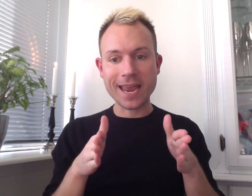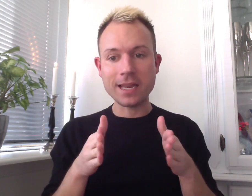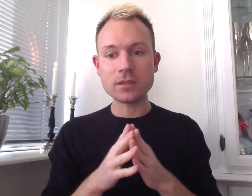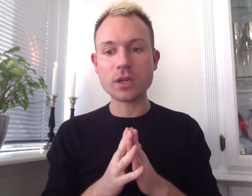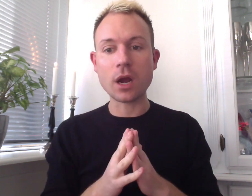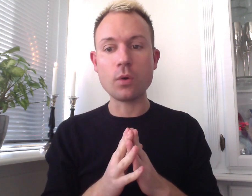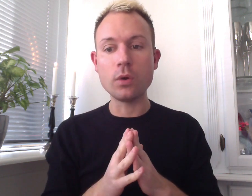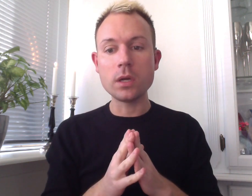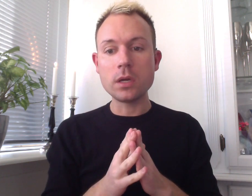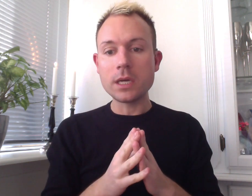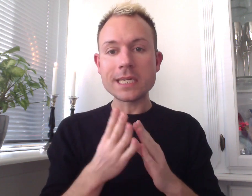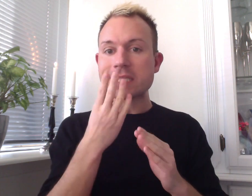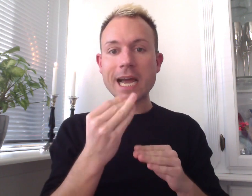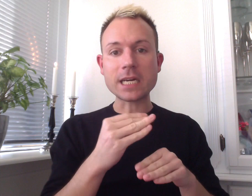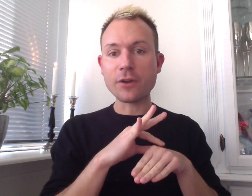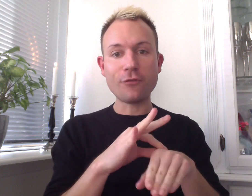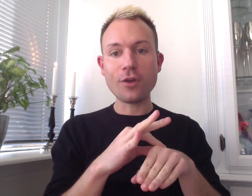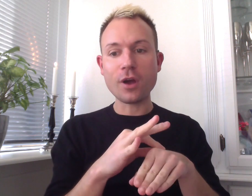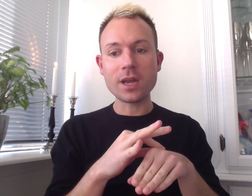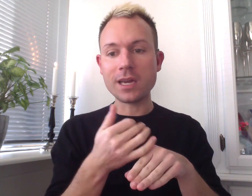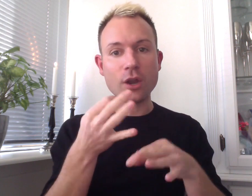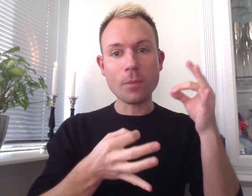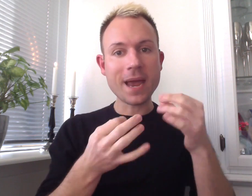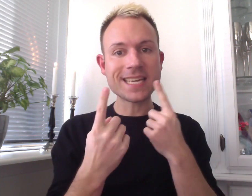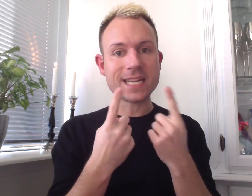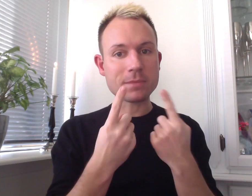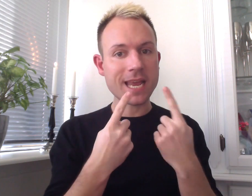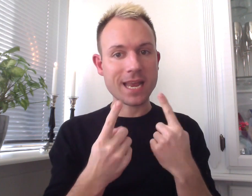lokalen, så jeg kunne sagtens føre en normal samtale.